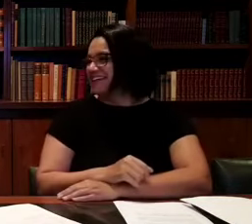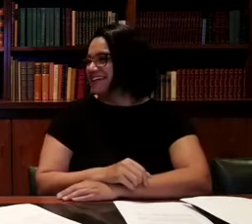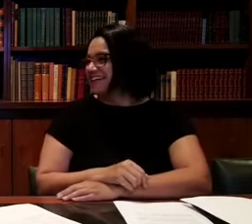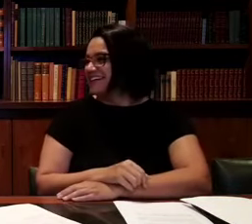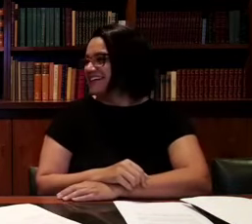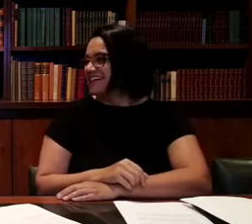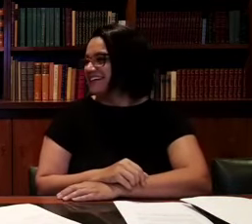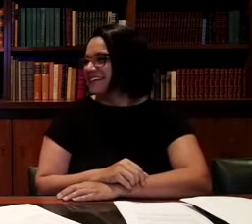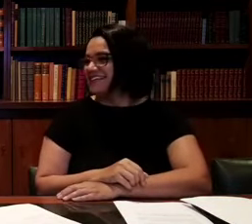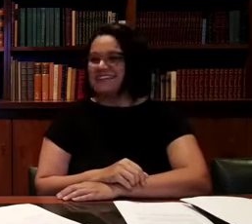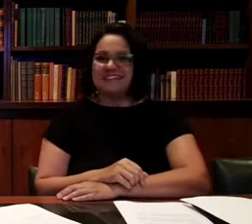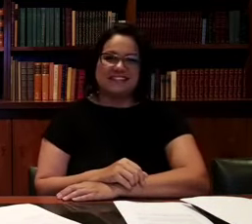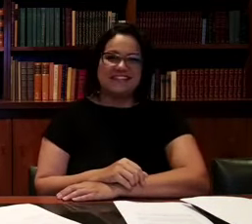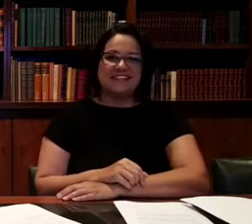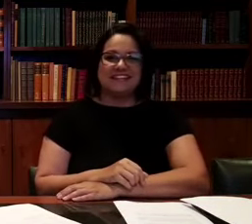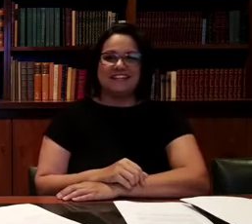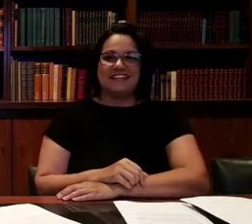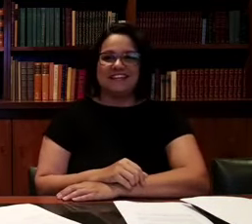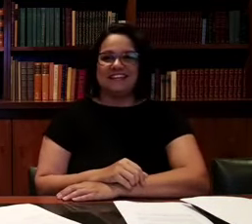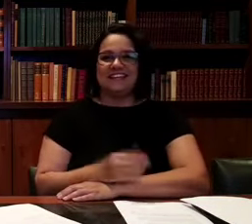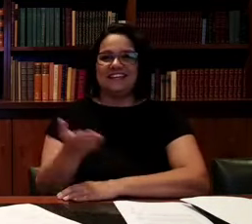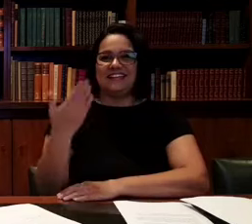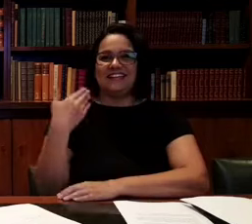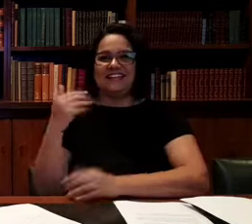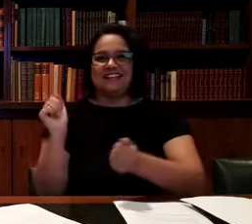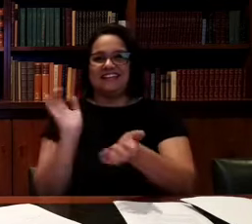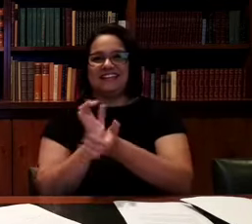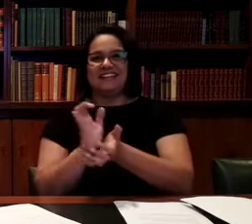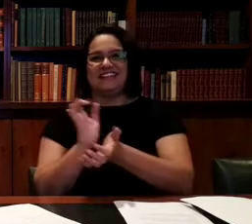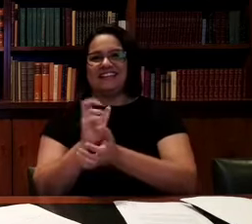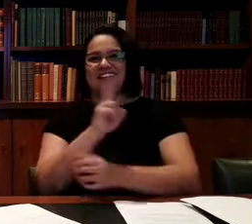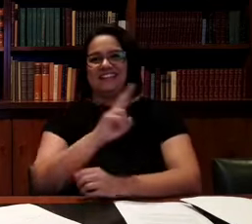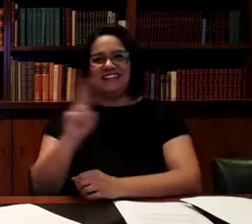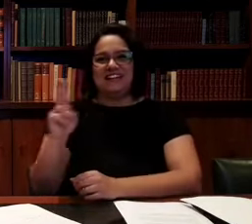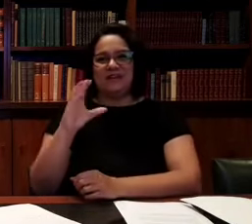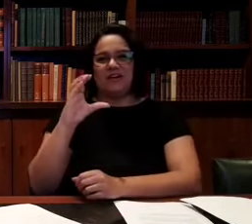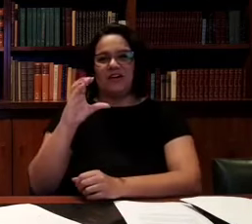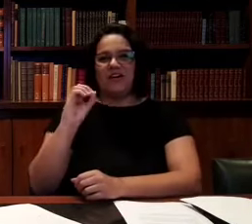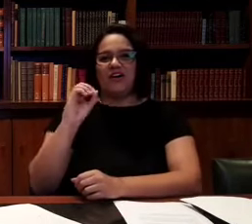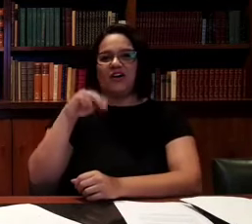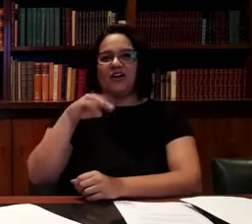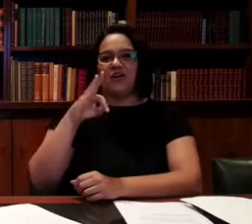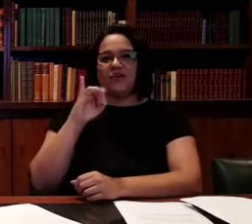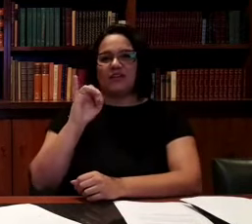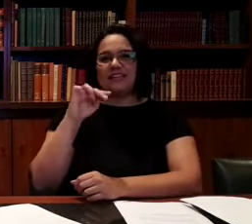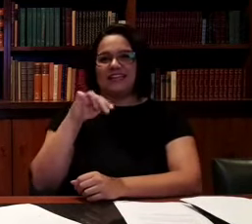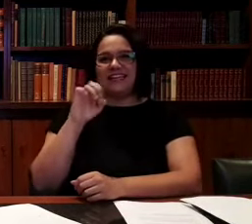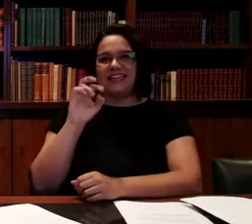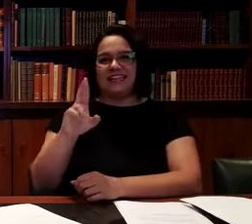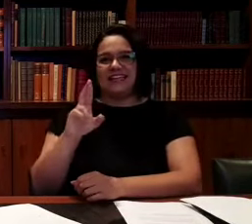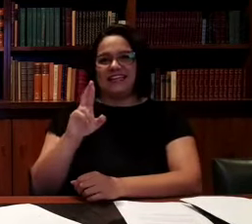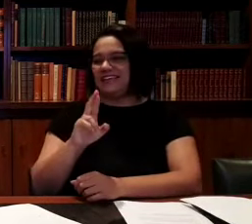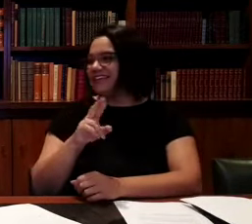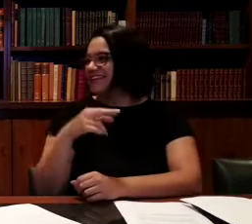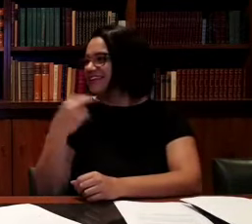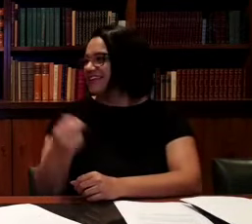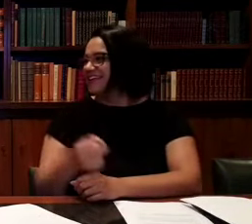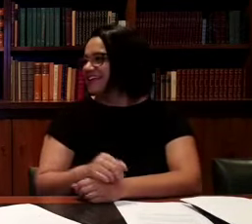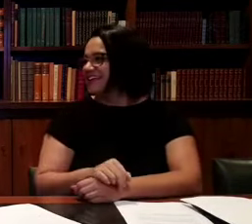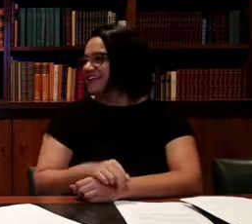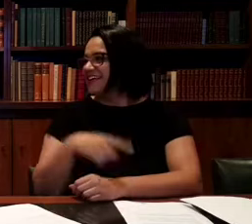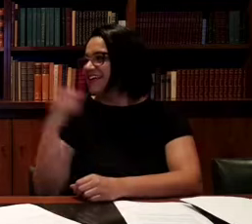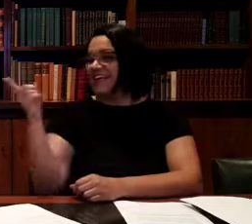tinham se formado na escola depois eu cortei pessoas eu cortei meu e não fala quem que é não encontrei no o Executivo dele aqui né como ele é uma mala